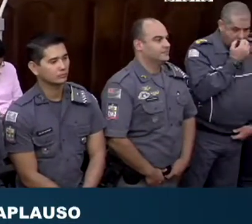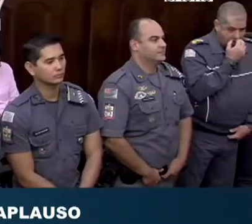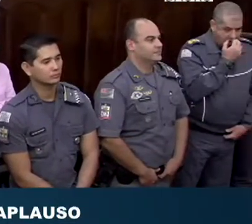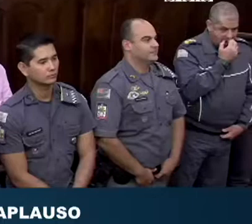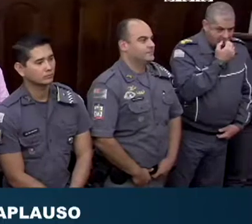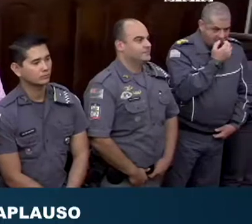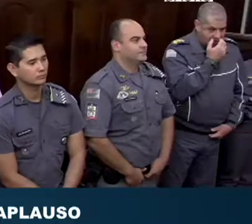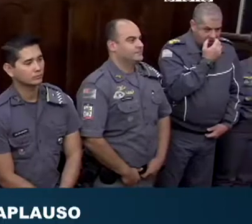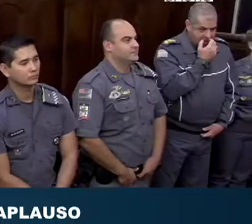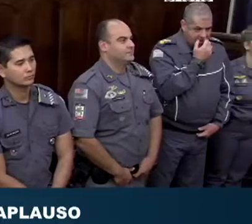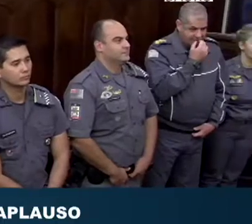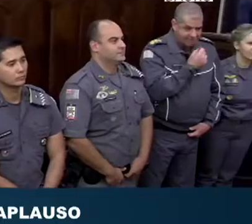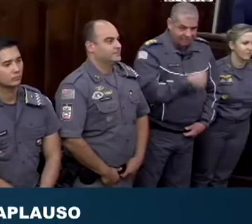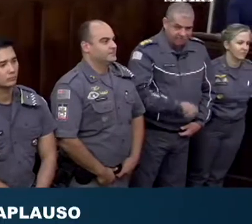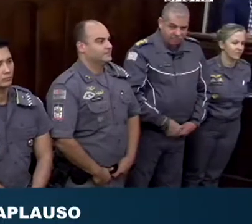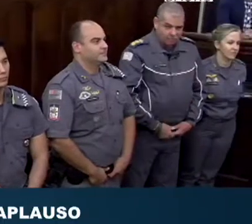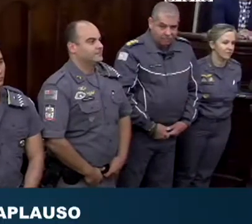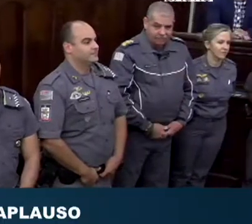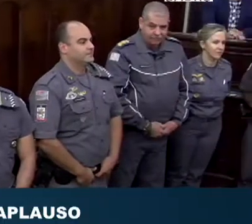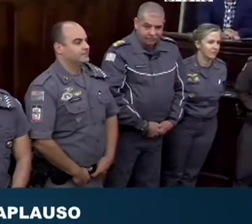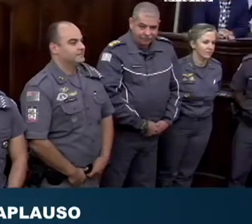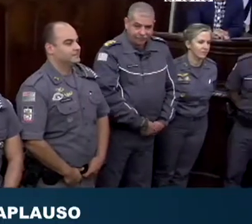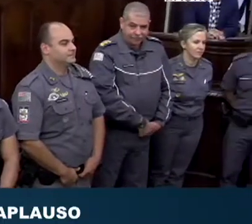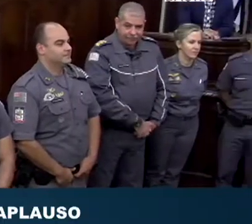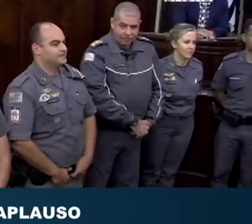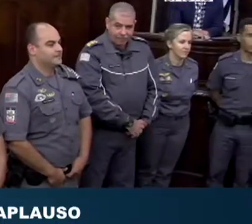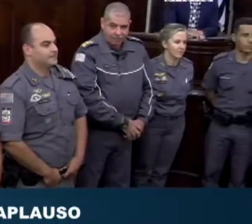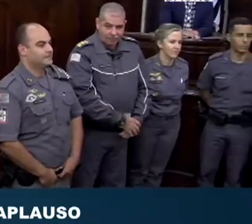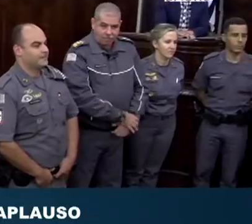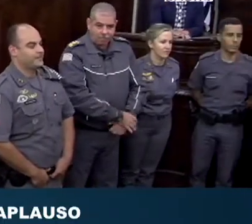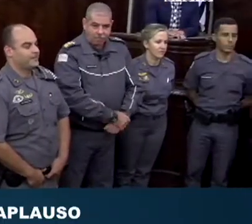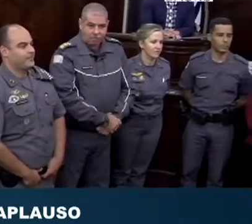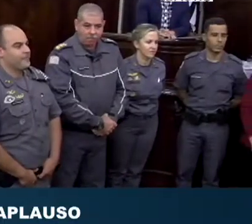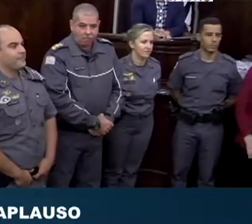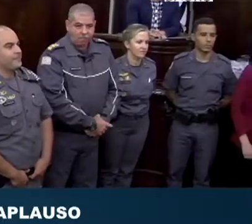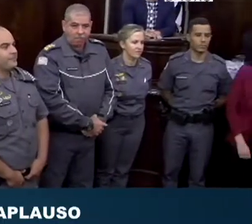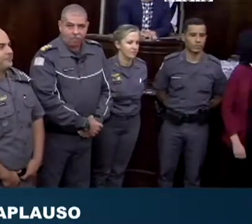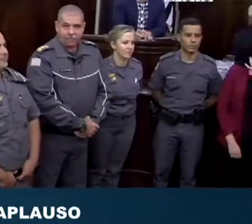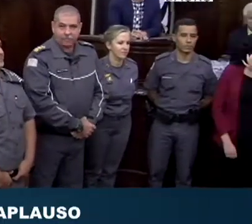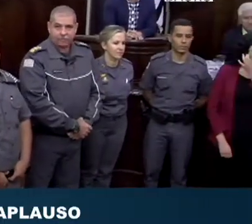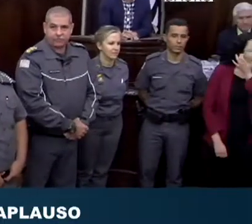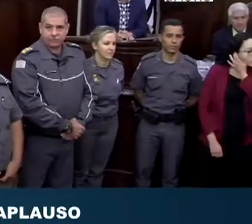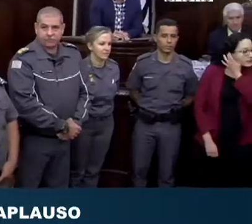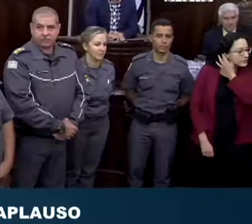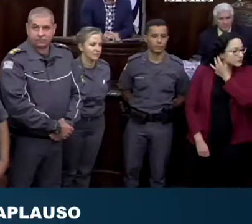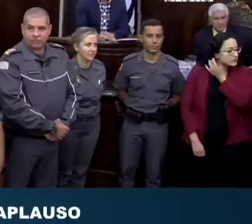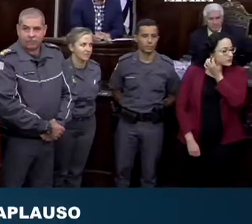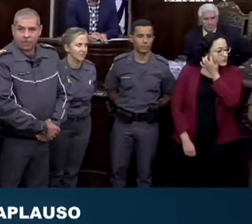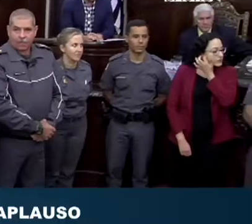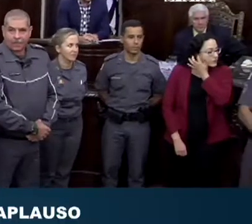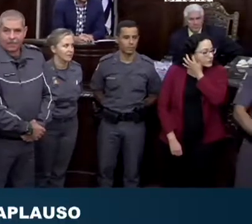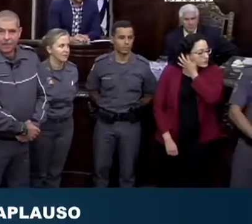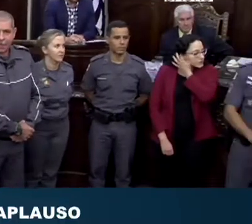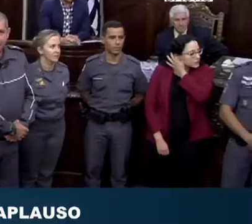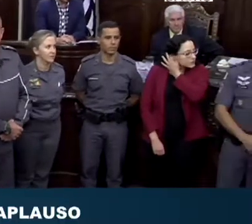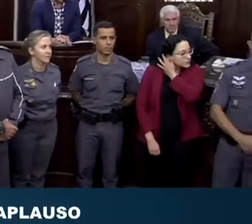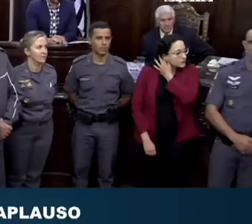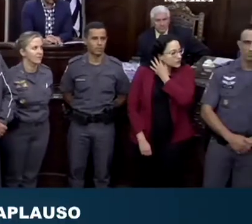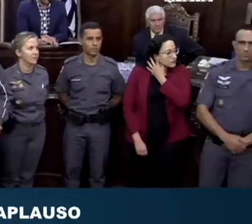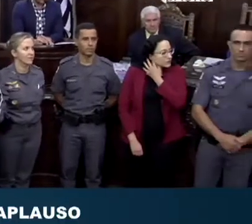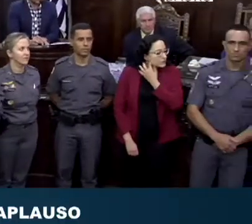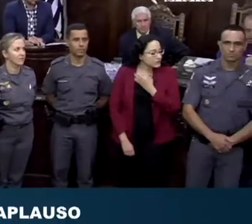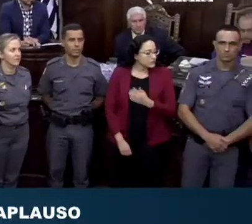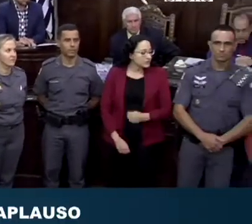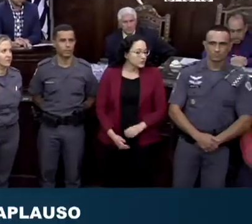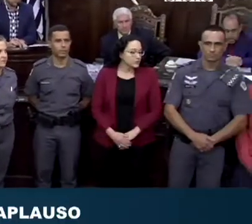suas atividades no policiamento do 4º BPMI, o 4º Batalhão da Polícia Militar do Interior. Em 28